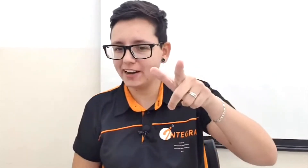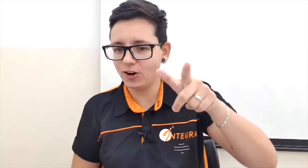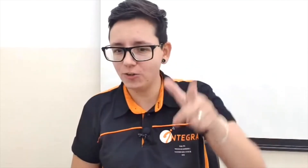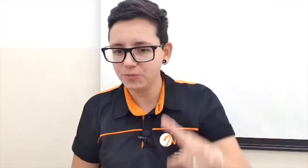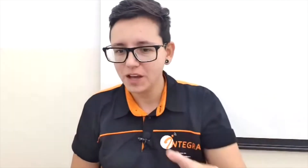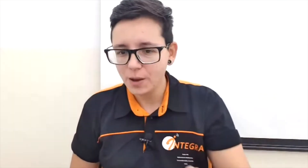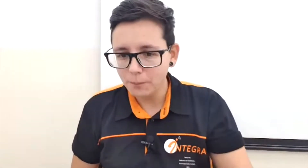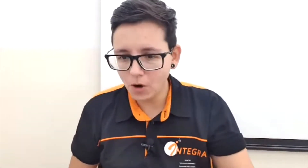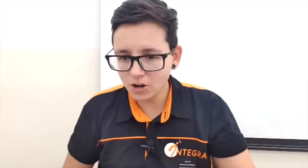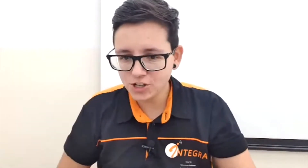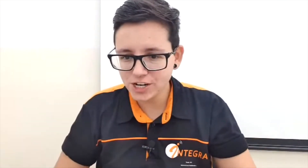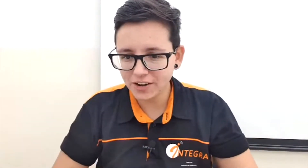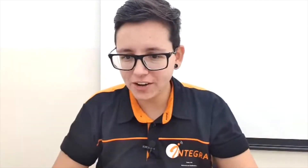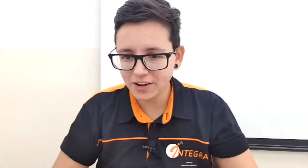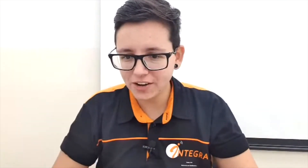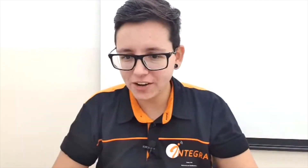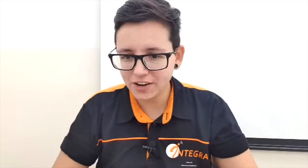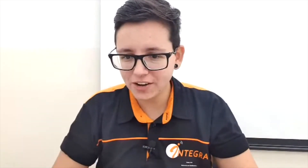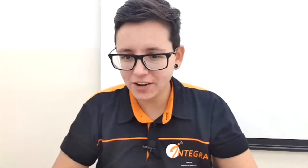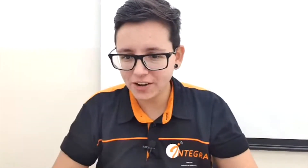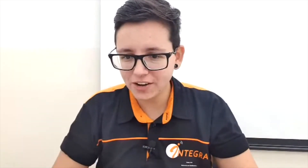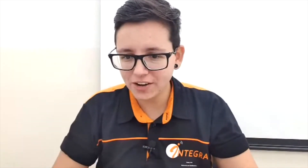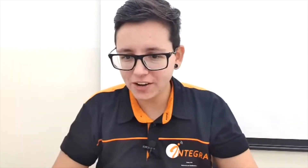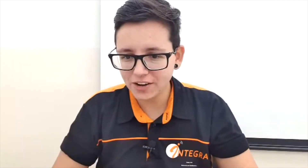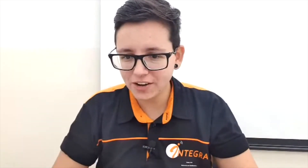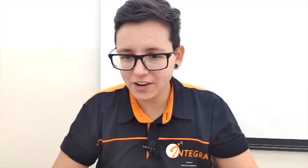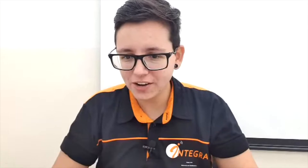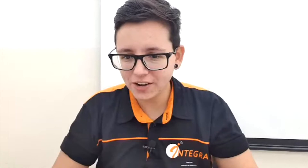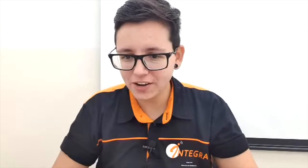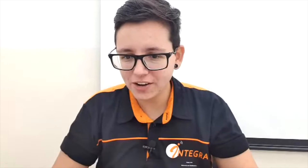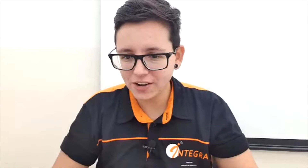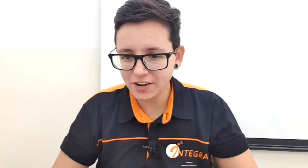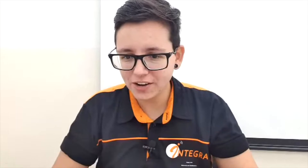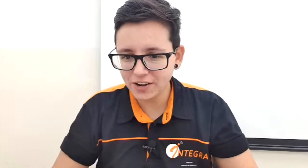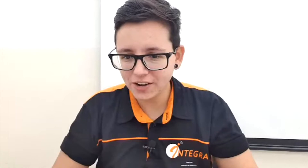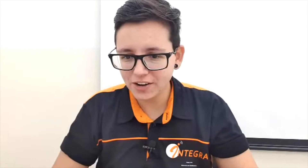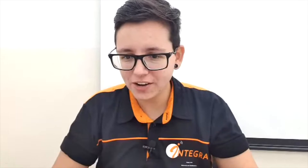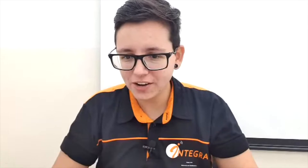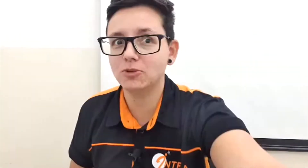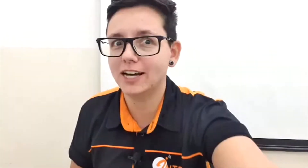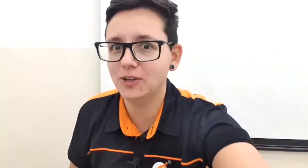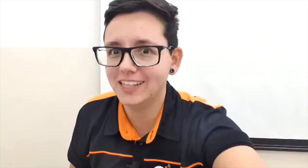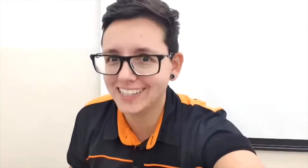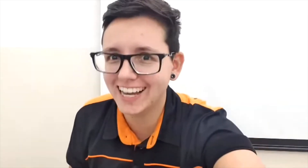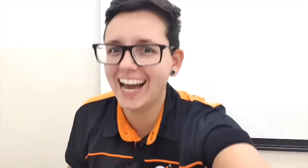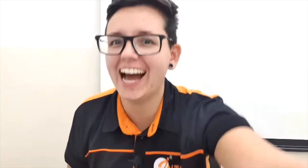Carol? Poxa, agora falou tarde, já estou casada. Digo mesmo, Caroline.